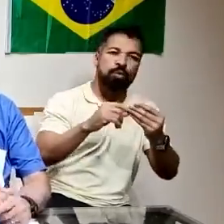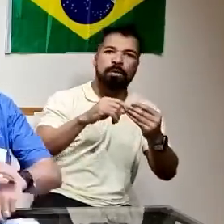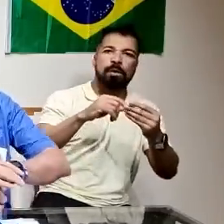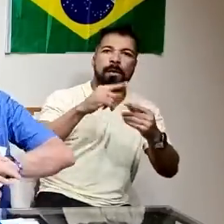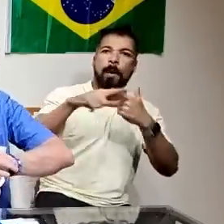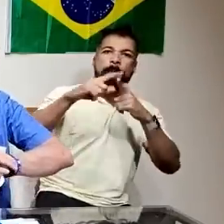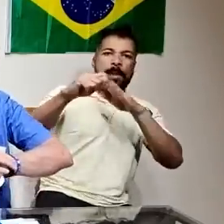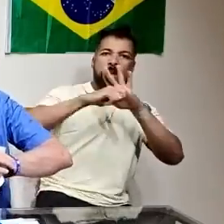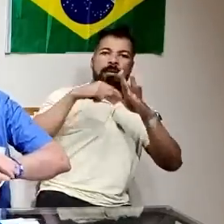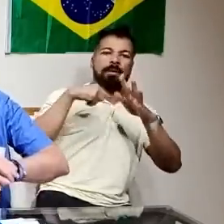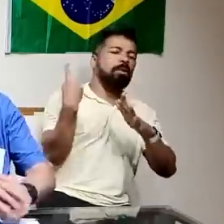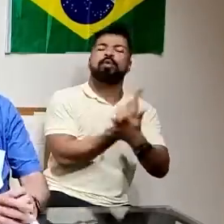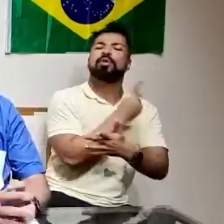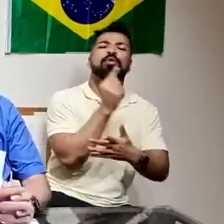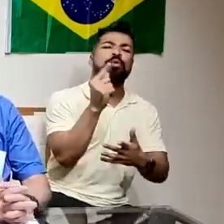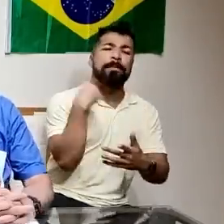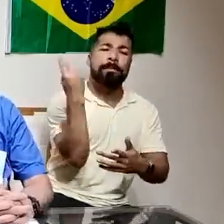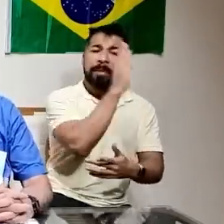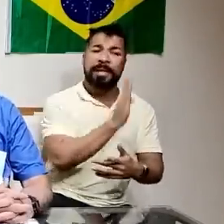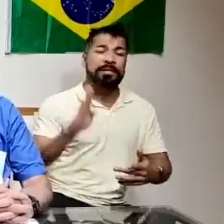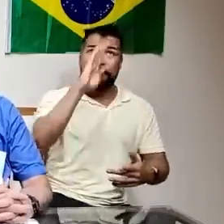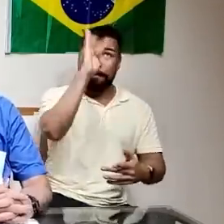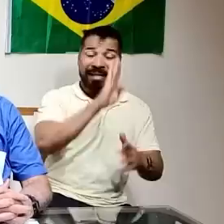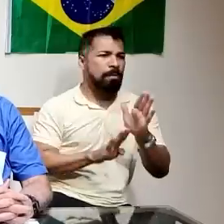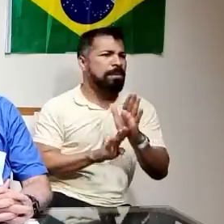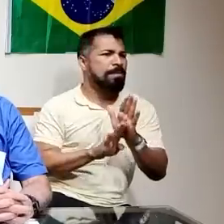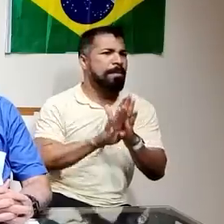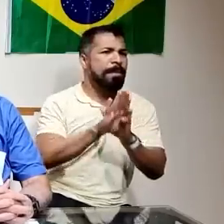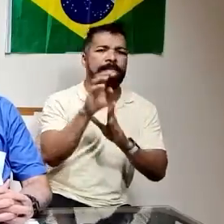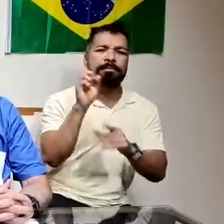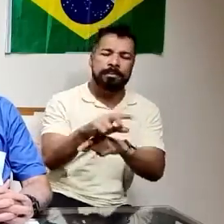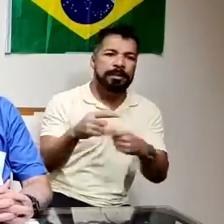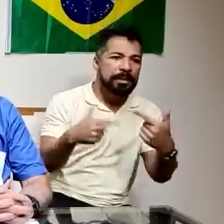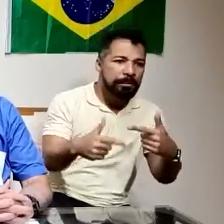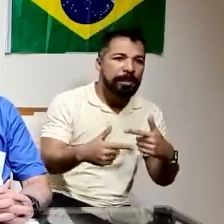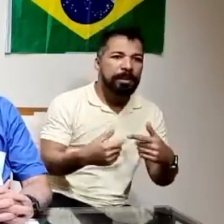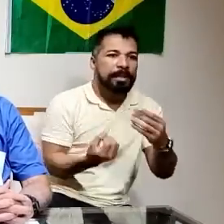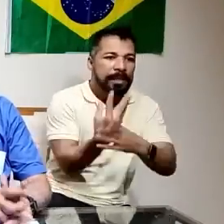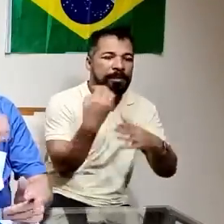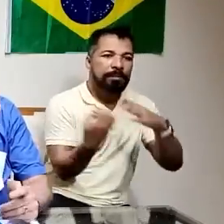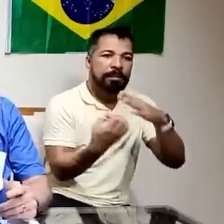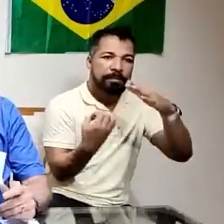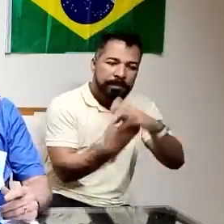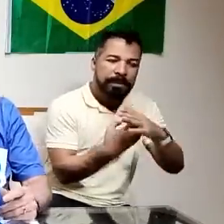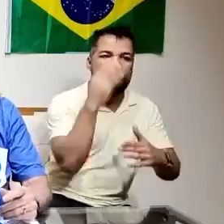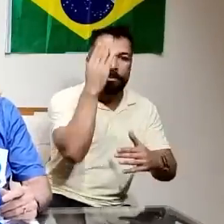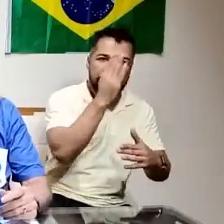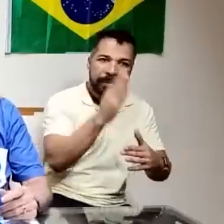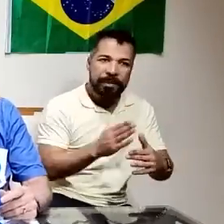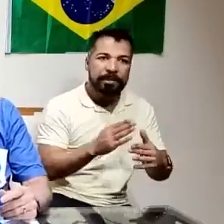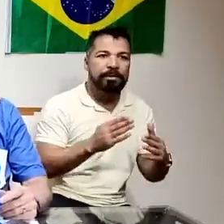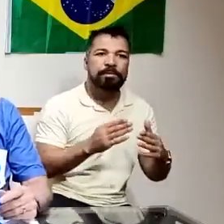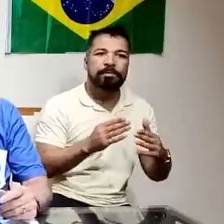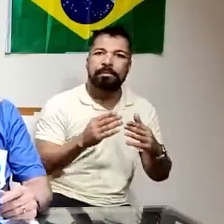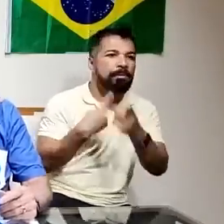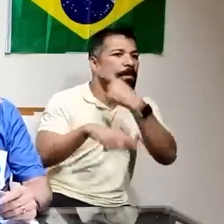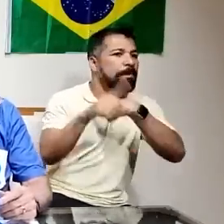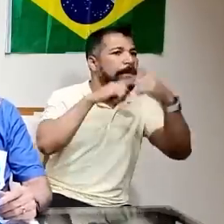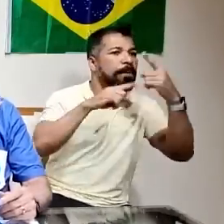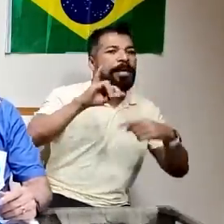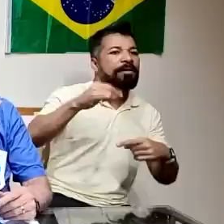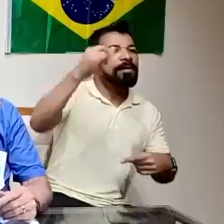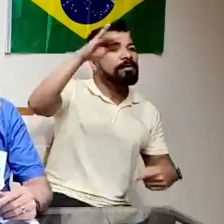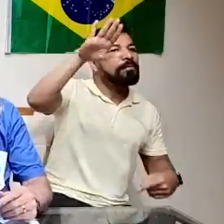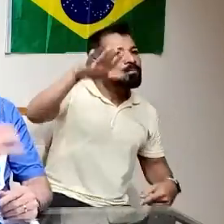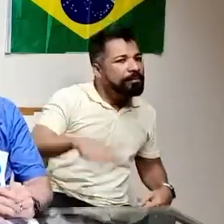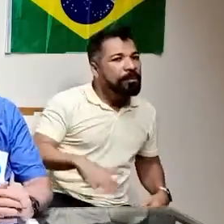contra. E o que, que aconteceu? O Brasil está crescendo. O Brasil está gerando emprego, está criando empresas. O Brasil está saindo do outro lado. A inflação está caindo.